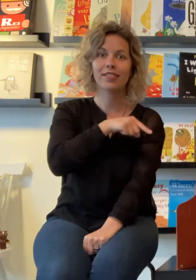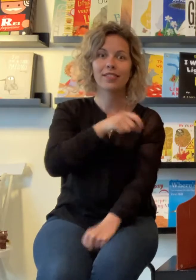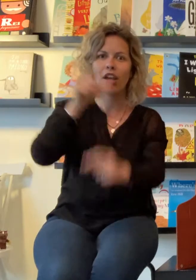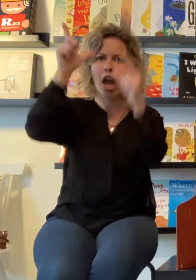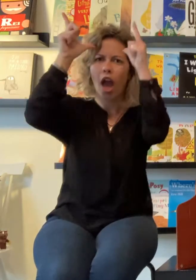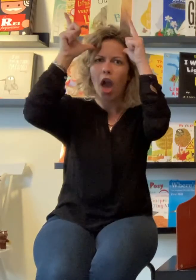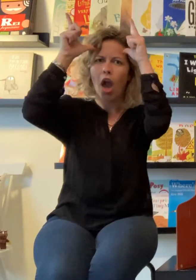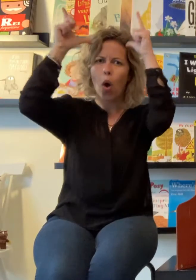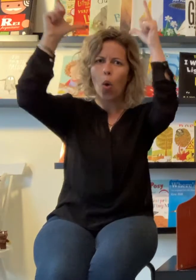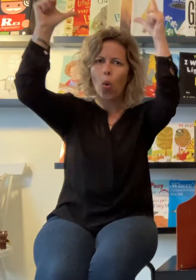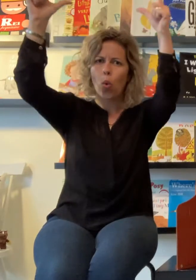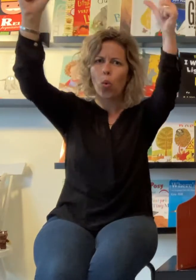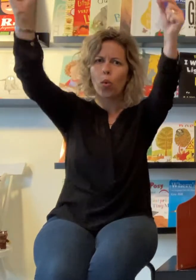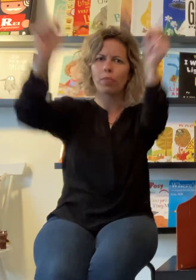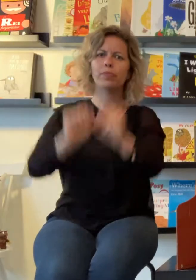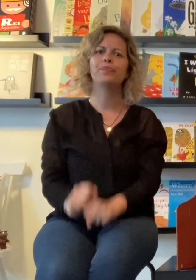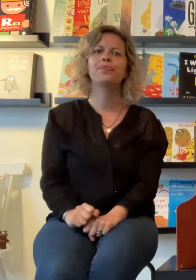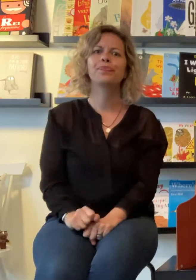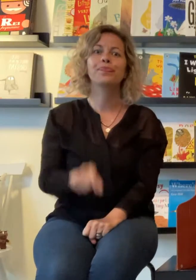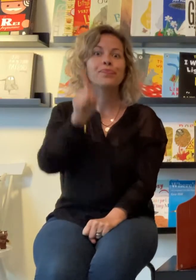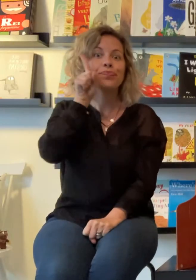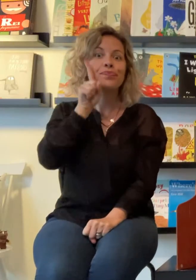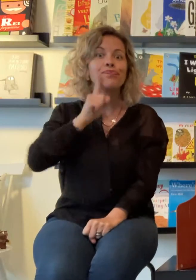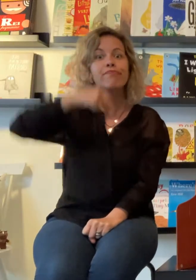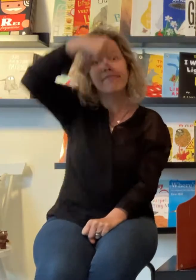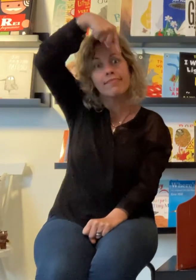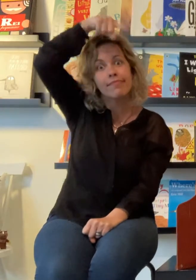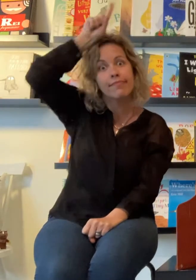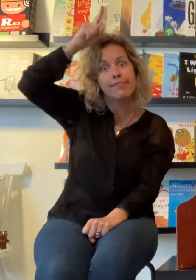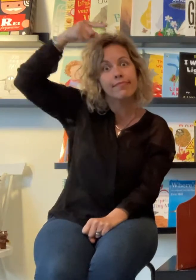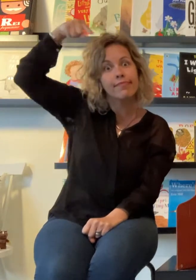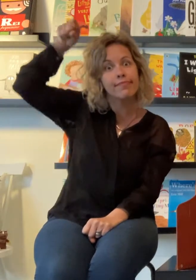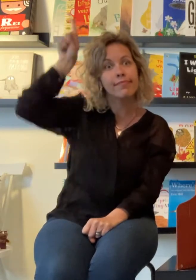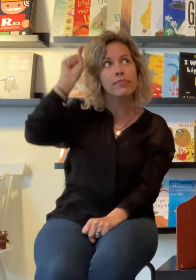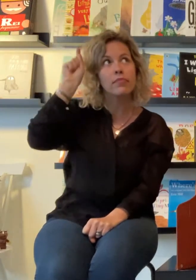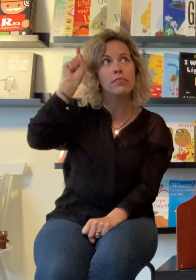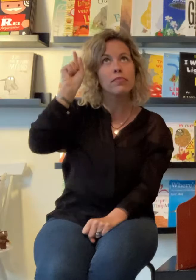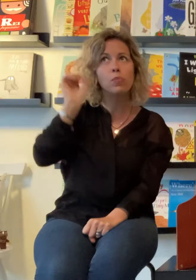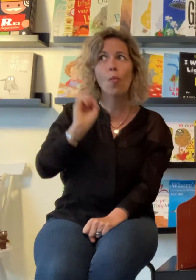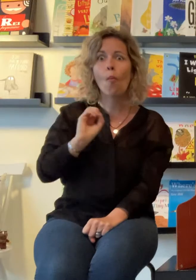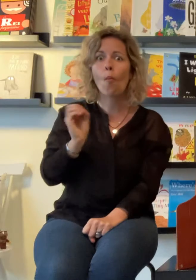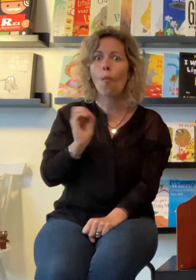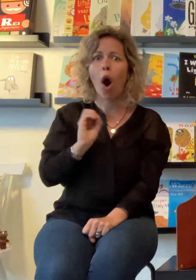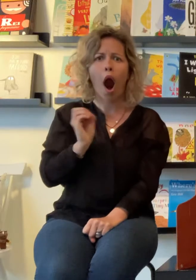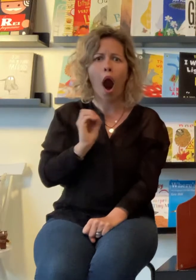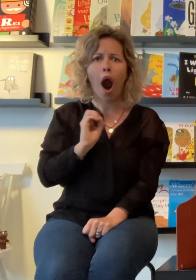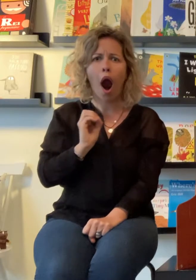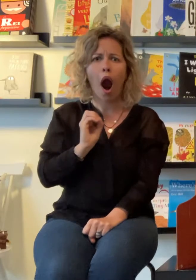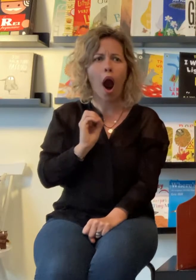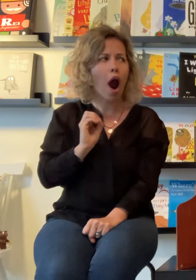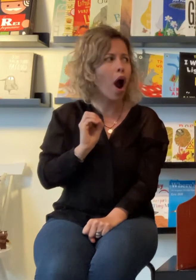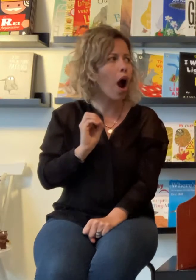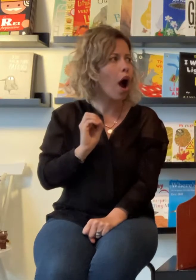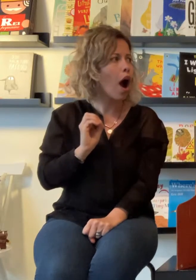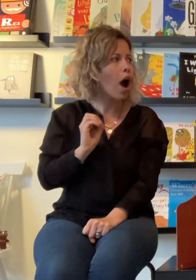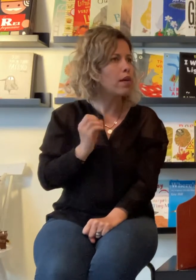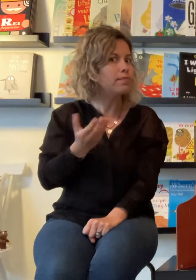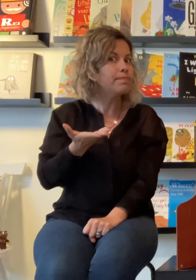Este é o lobo. A princesa já cá não está.